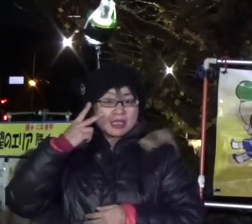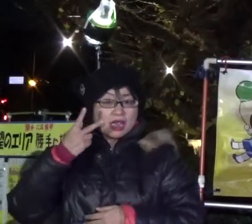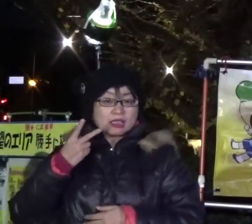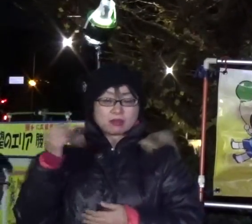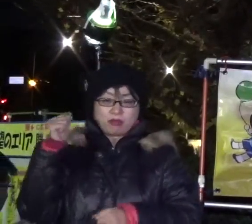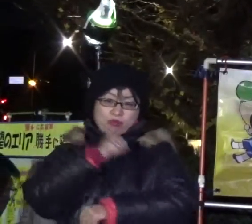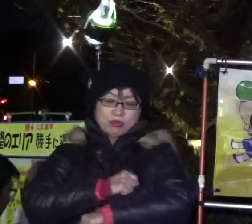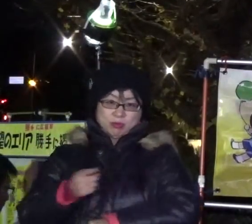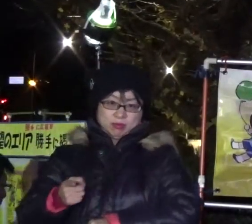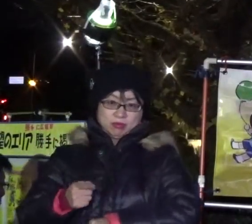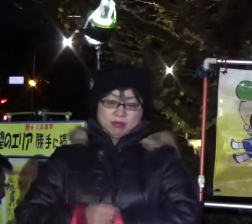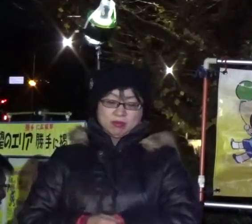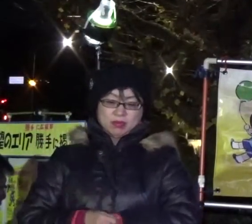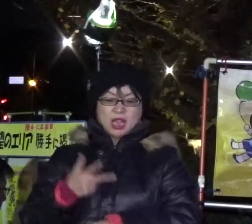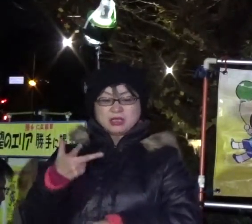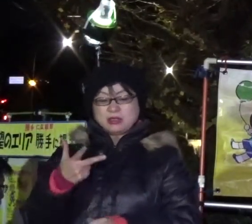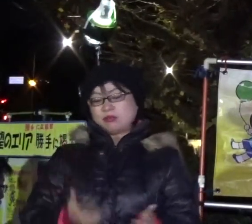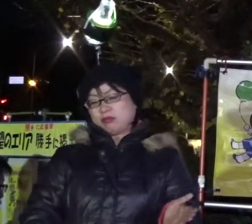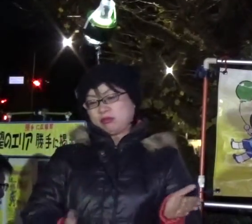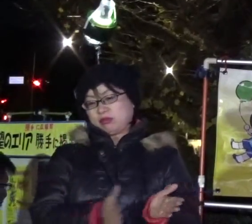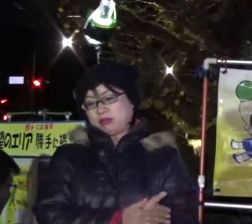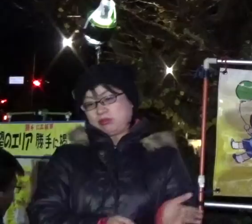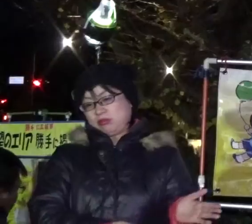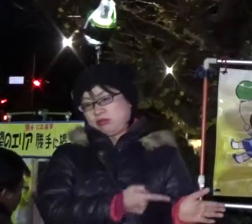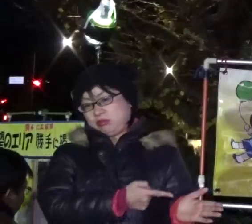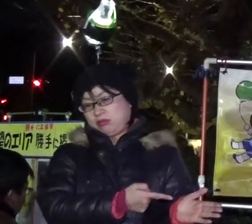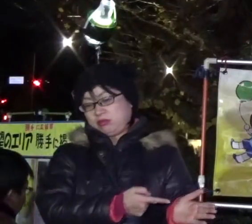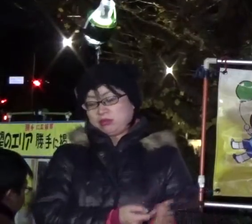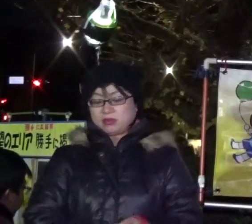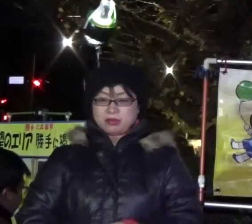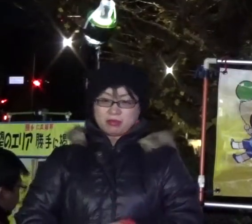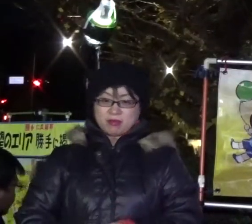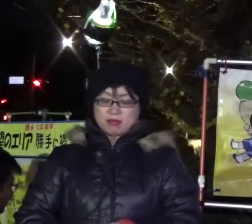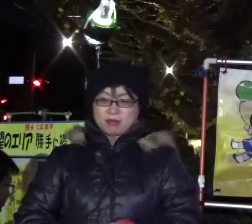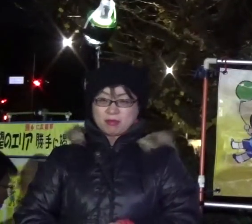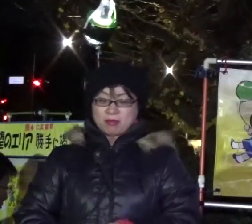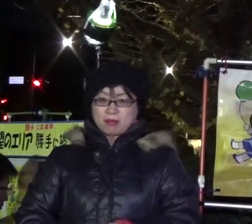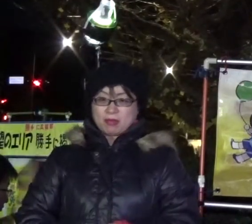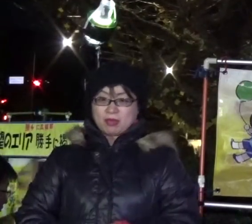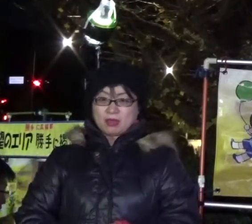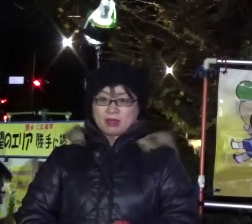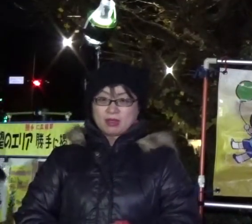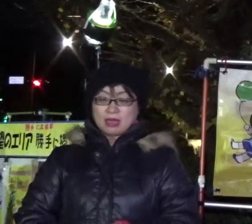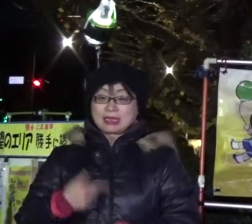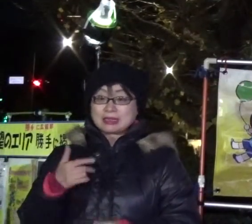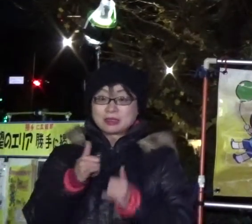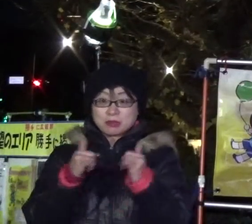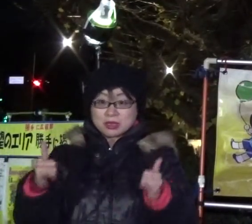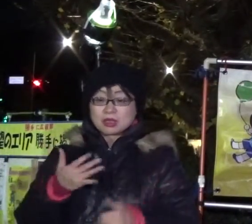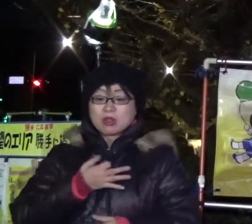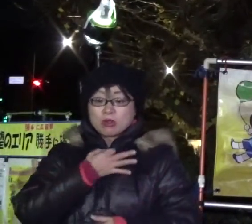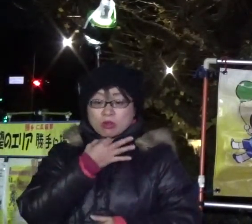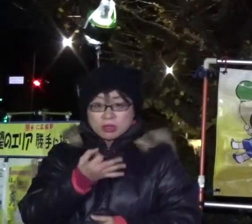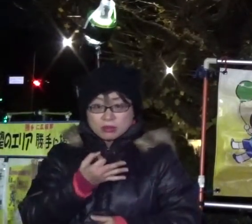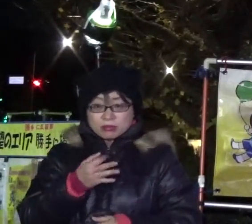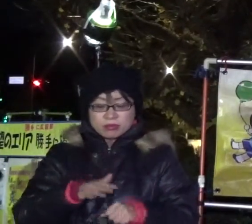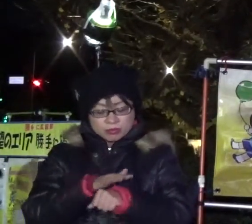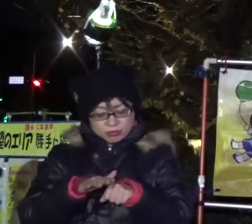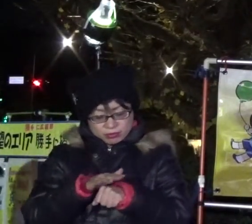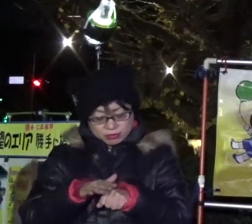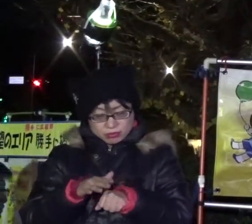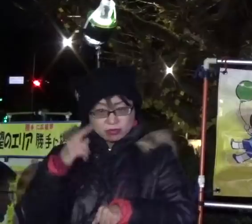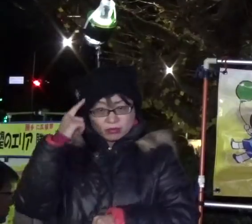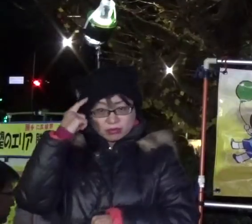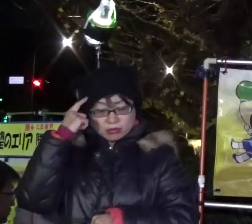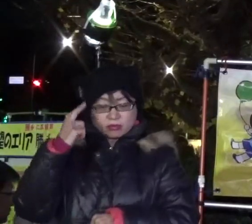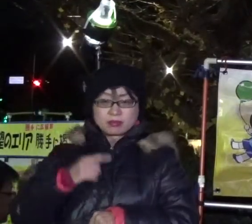とうとう霜降りて、じゃあしょうがねえ掲載してやるかみたいなことをブツブツ最近言ってますけれども、やっぱり市民が声を上げるっていうことは本当に大事だなっていうの